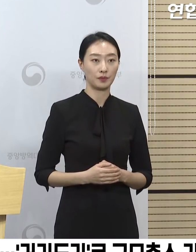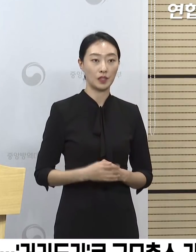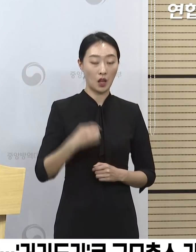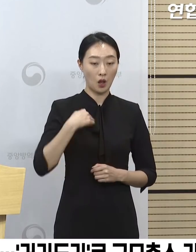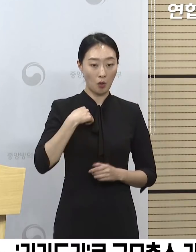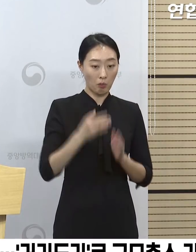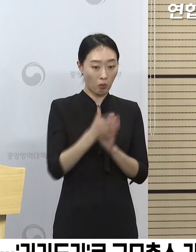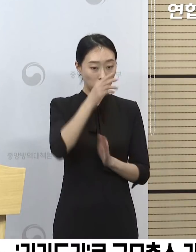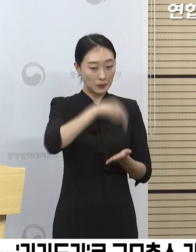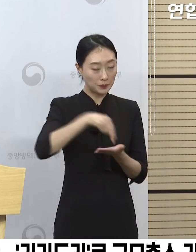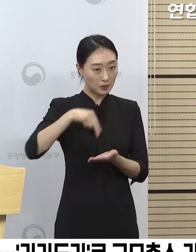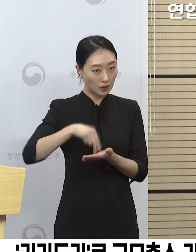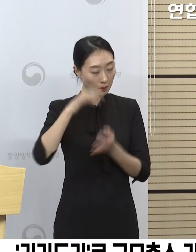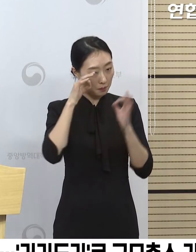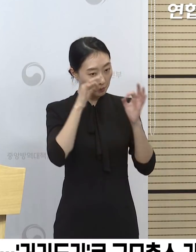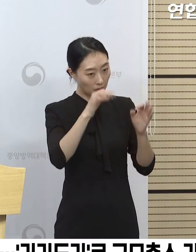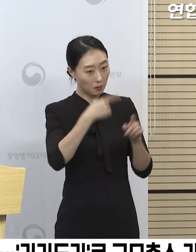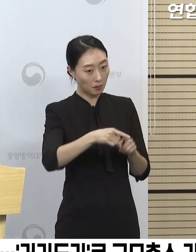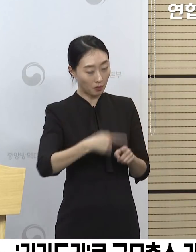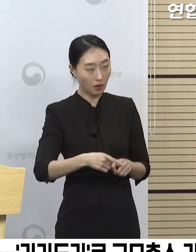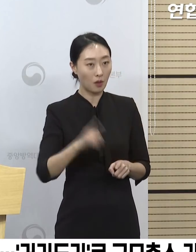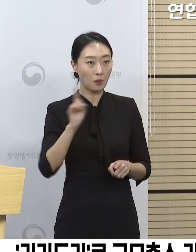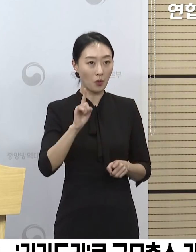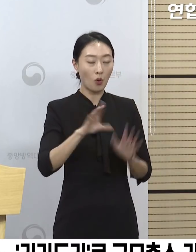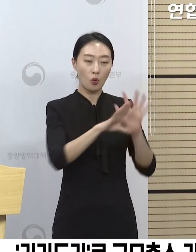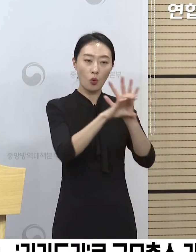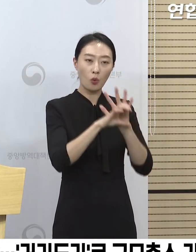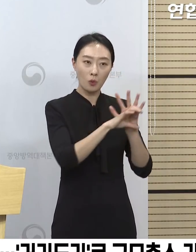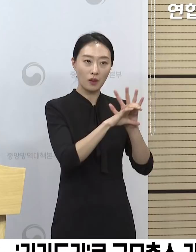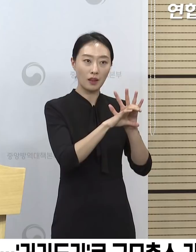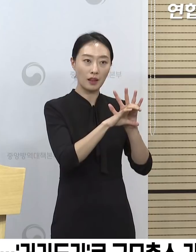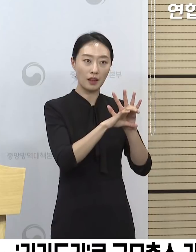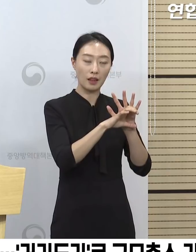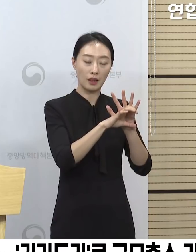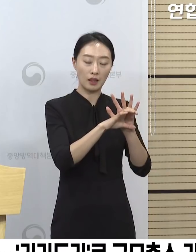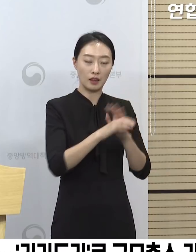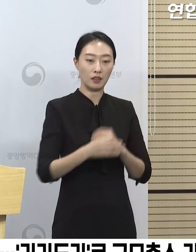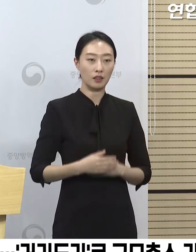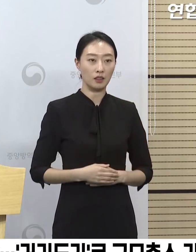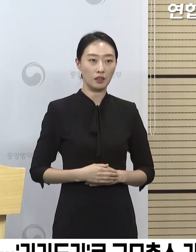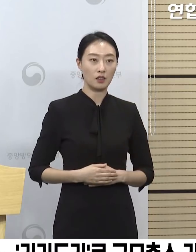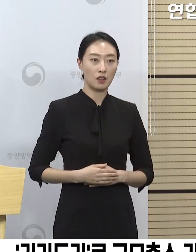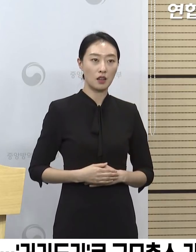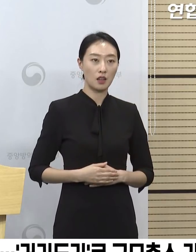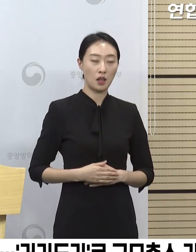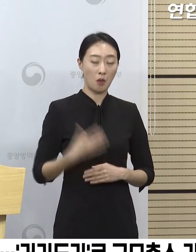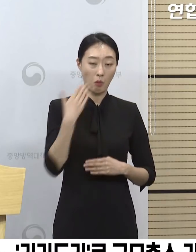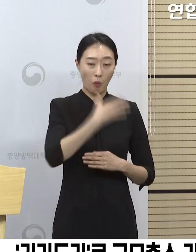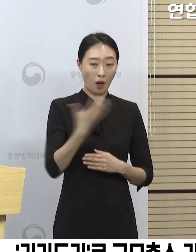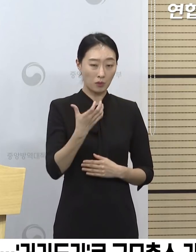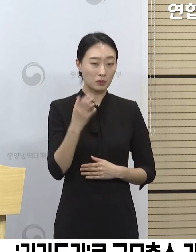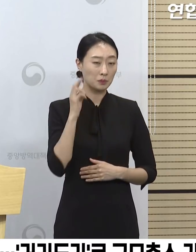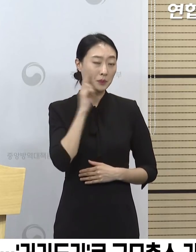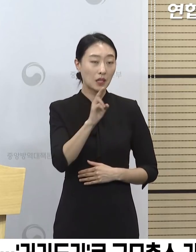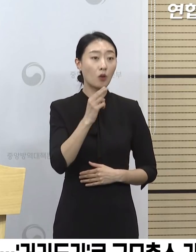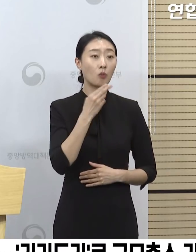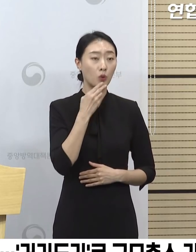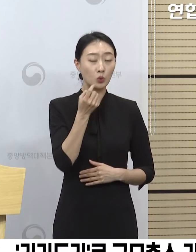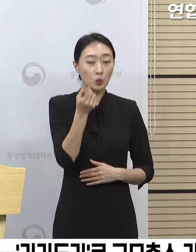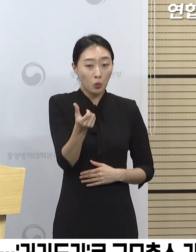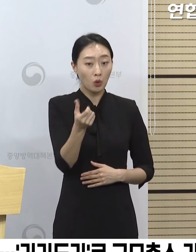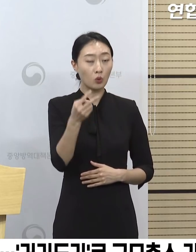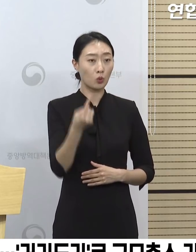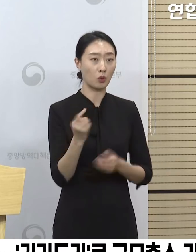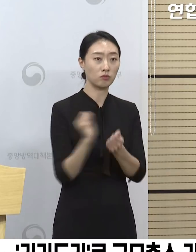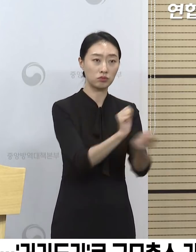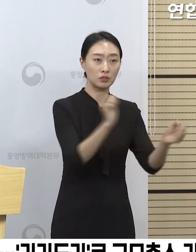때는 코로나19가 굉장히 초기의 경증에 굉장히 높은 그런 전파력을 보이기 때문에